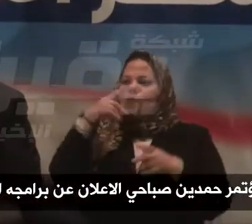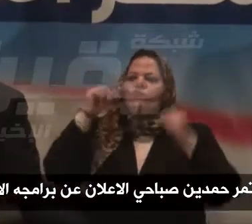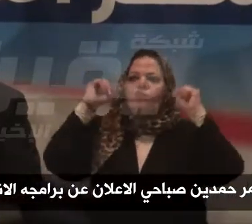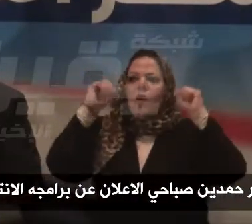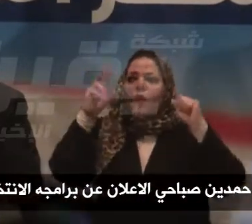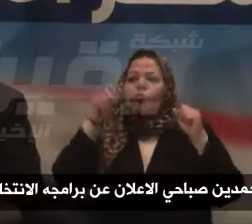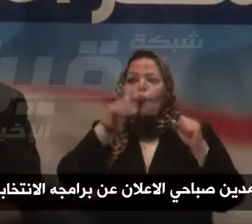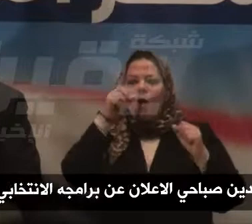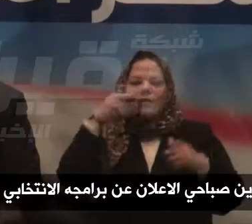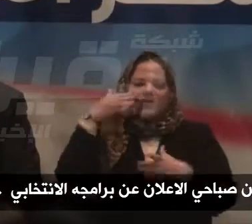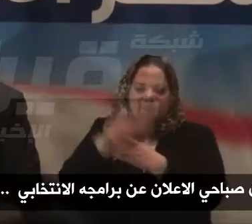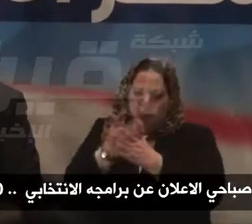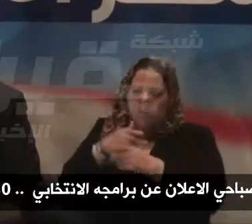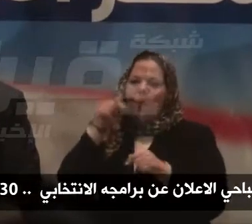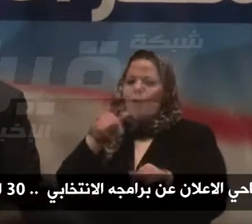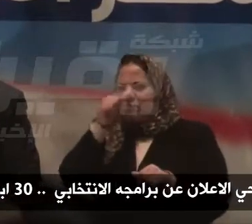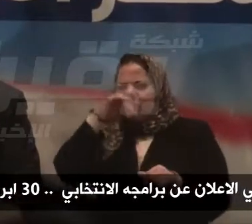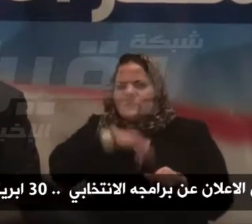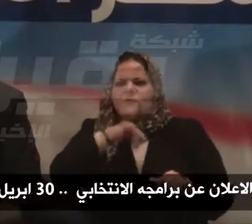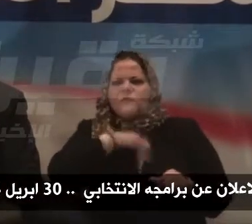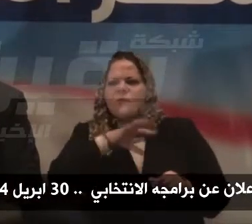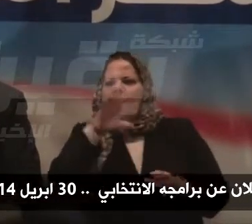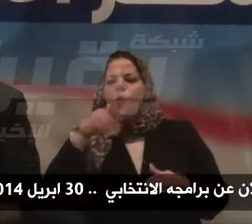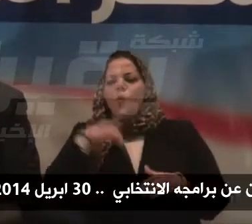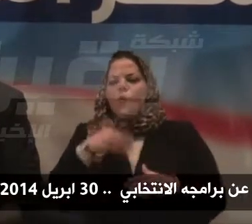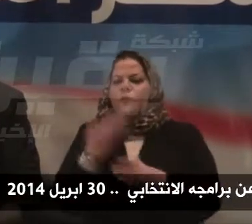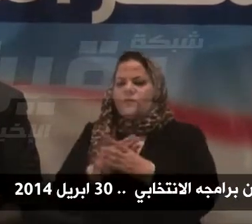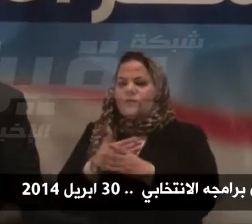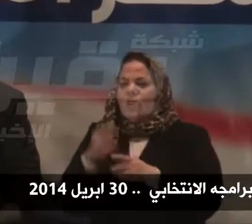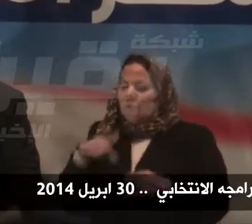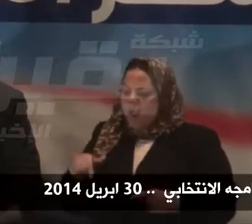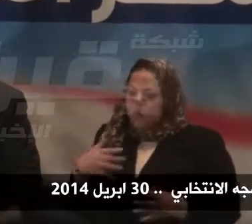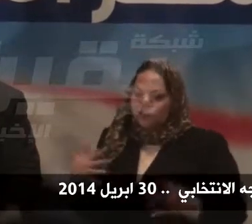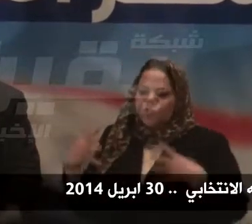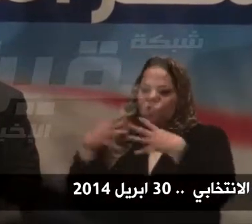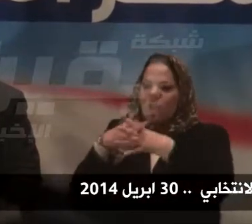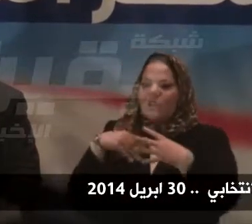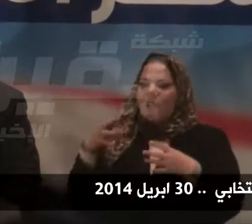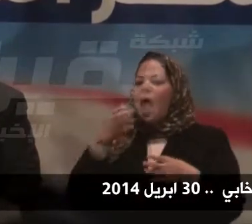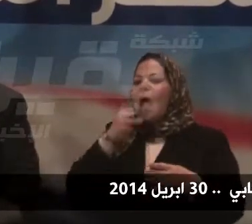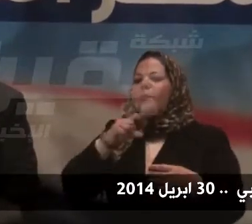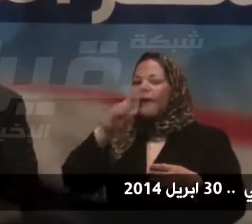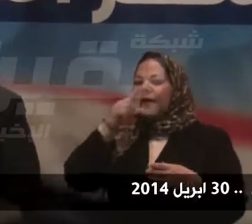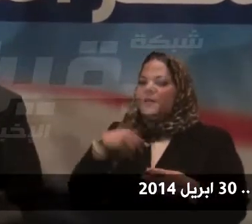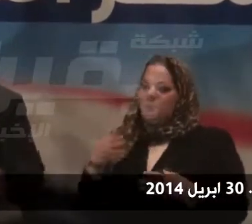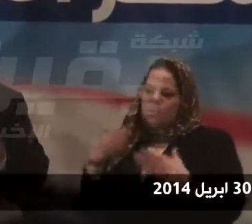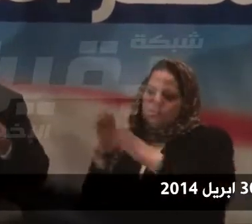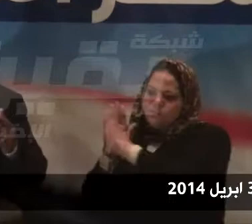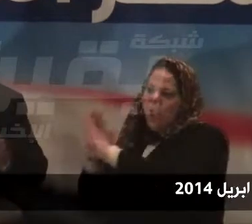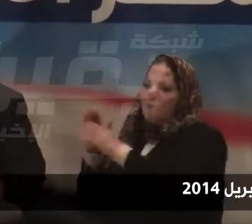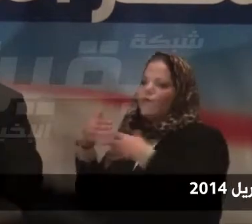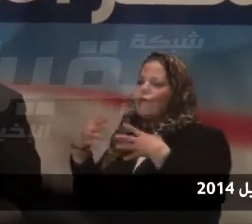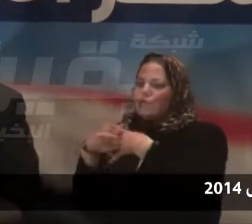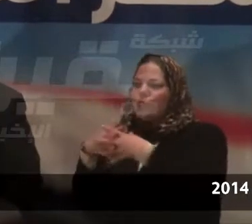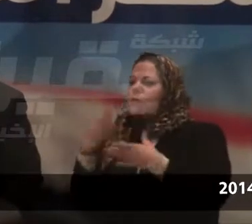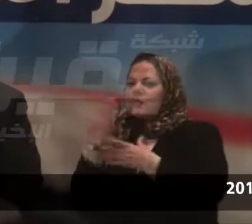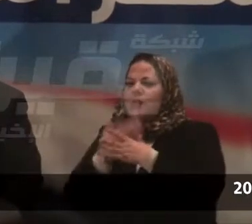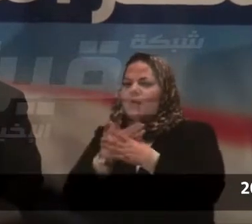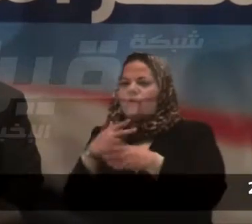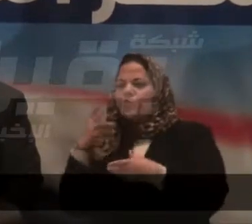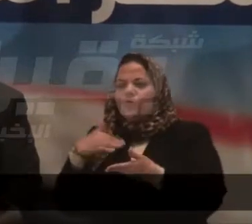يناير. لما فكرت ان انا اشارك في برنامج الاستاذ حمدين، احنا المهندسين